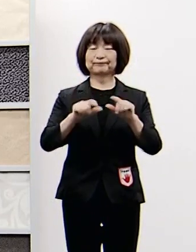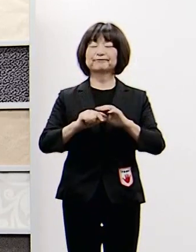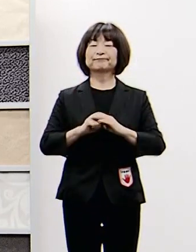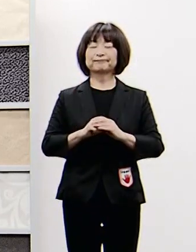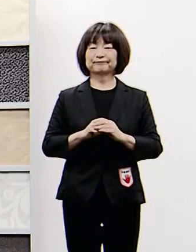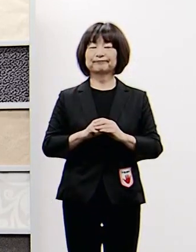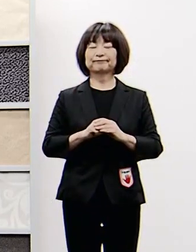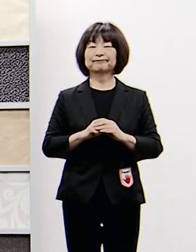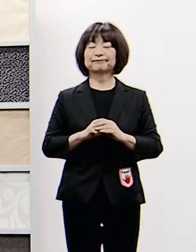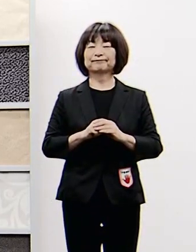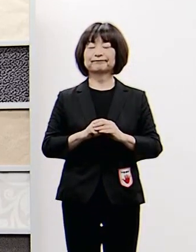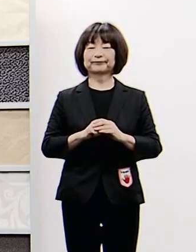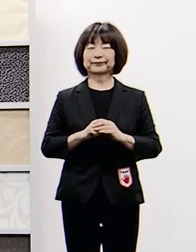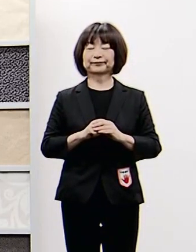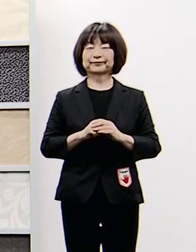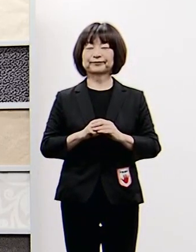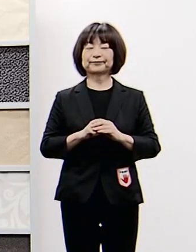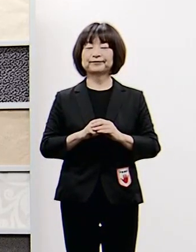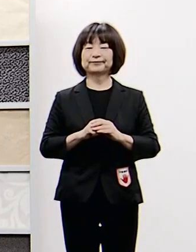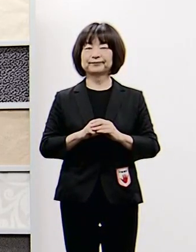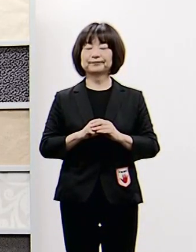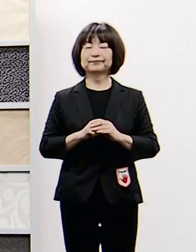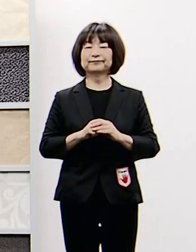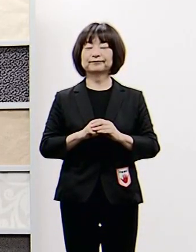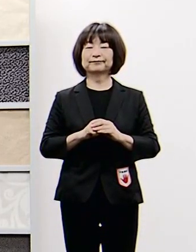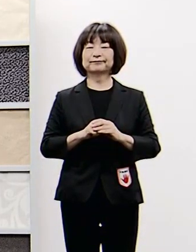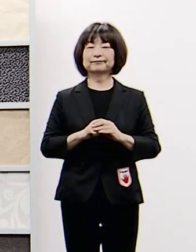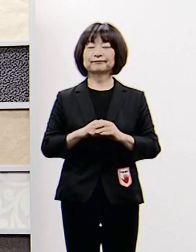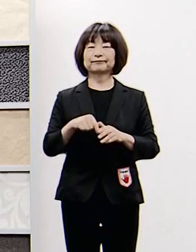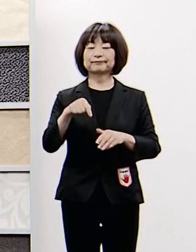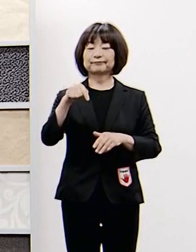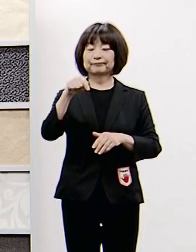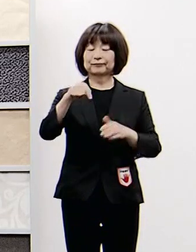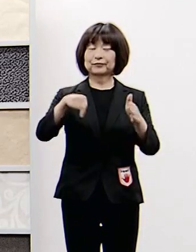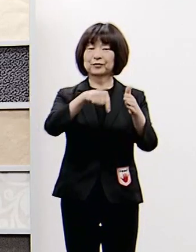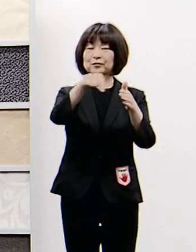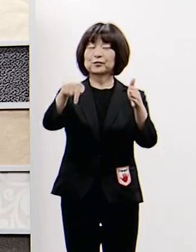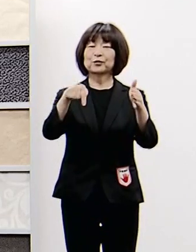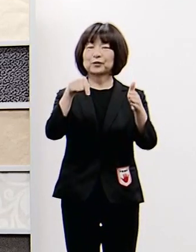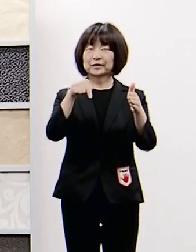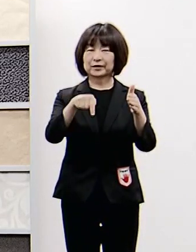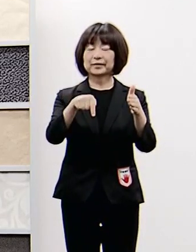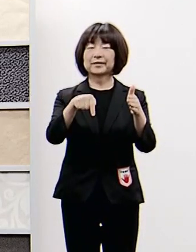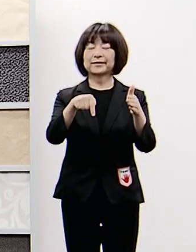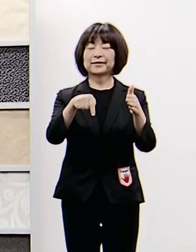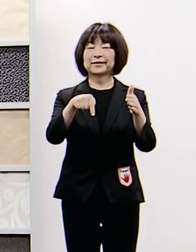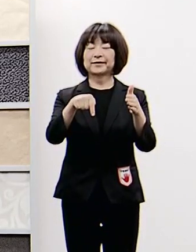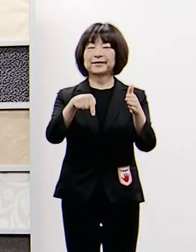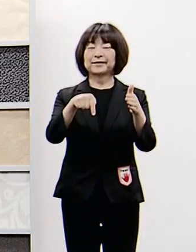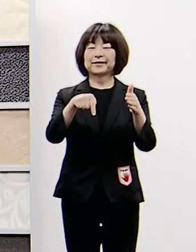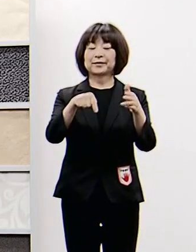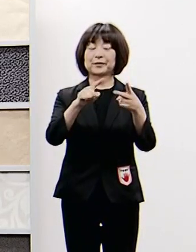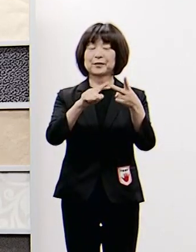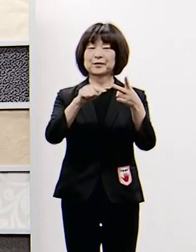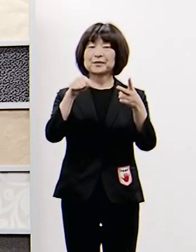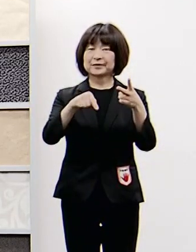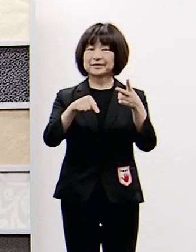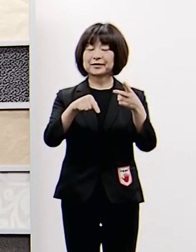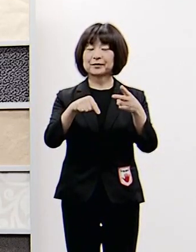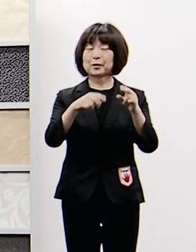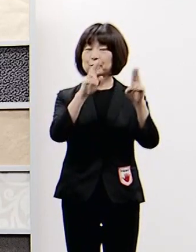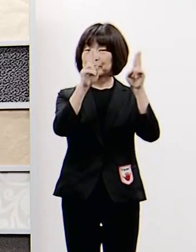2点目のご質問に対するお答えといたしましてはこの点についてはご指摘のとおりまだ富士重工さんと我々で